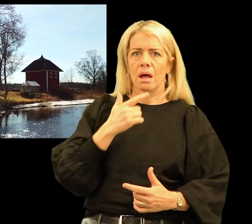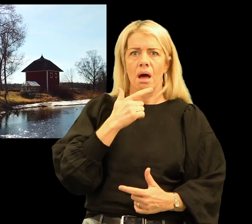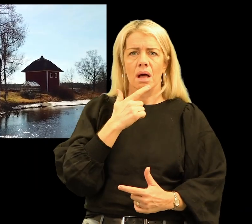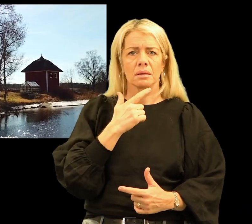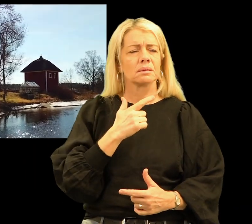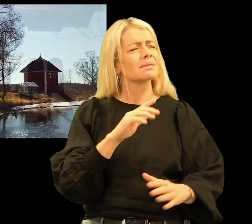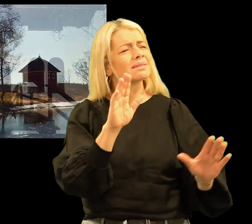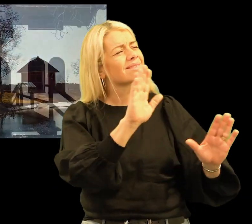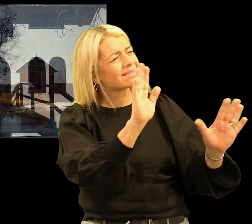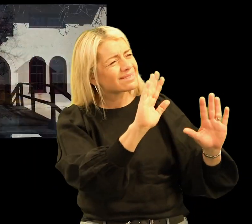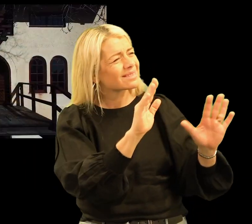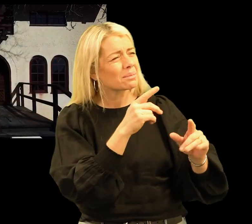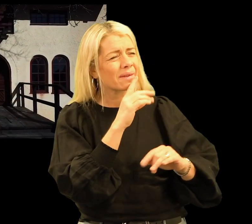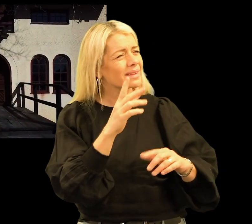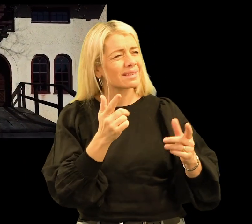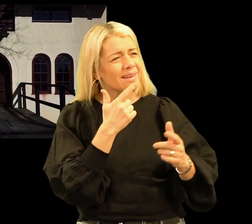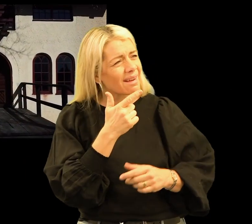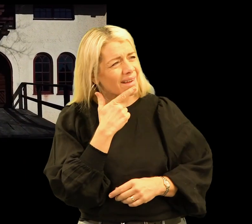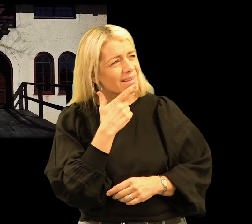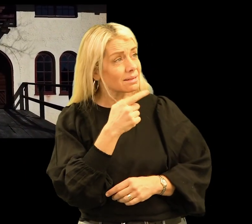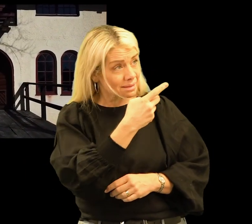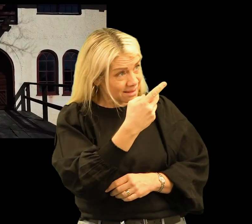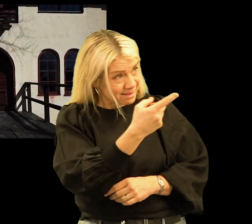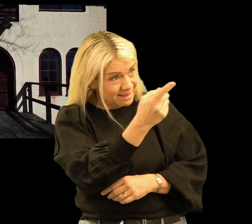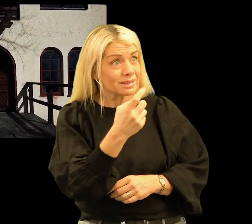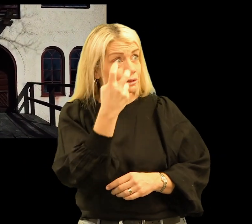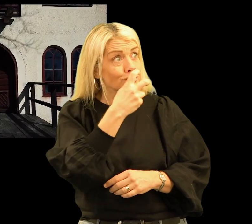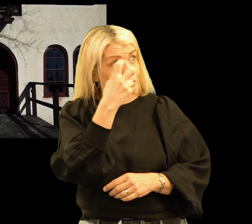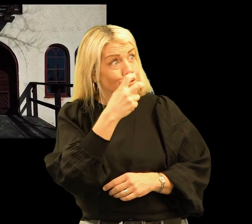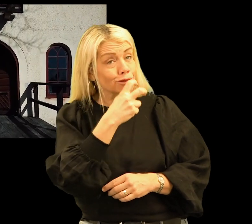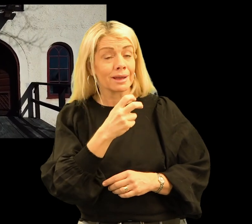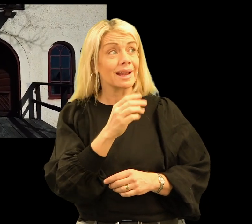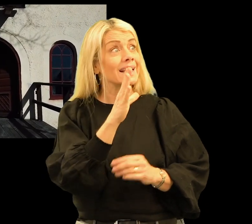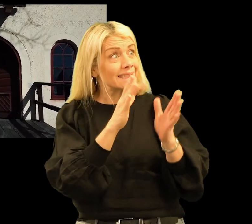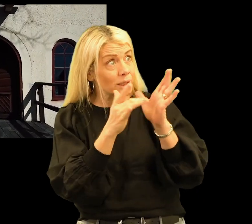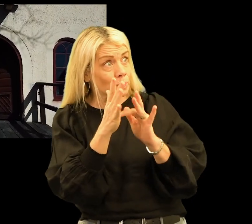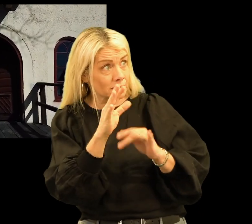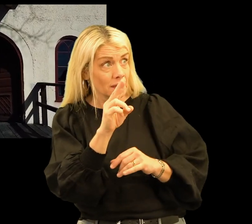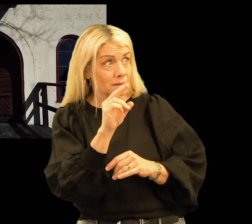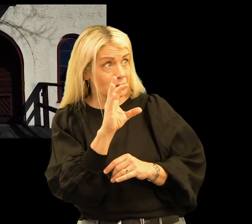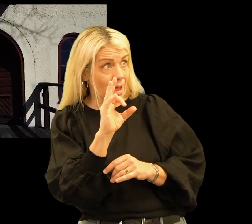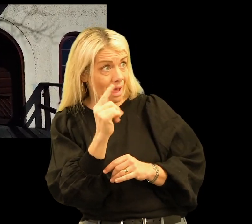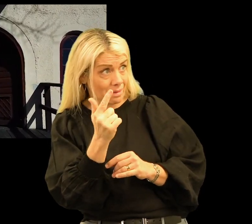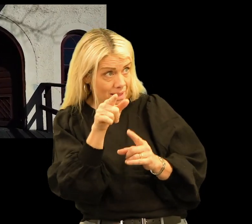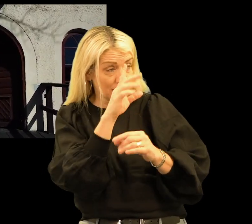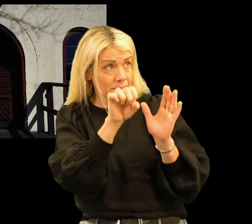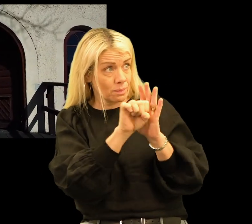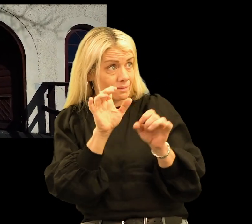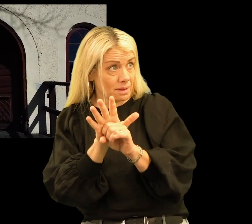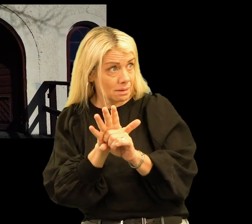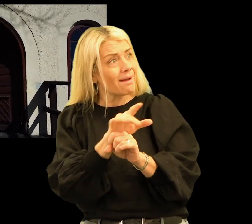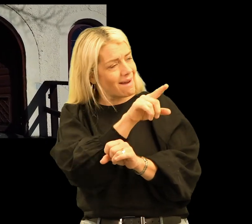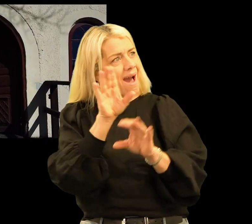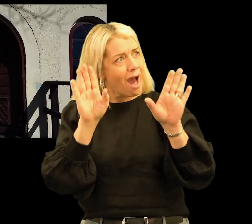dem, var inte förskräckta. Ni söker efter Jesus från Nasaret, han som blev korsfäst. Han